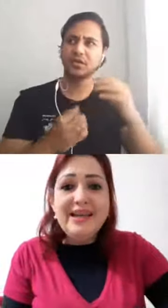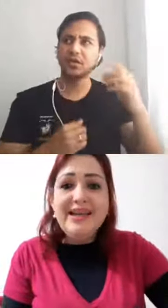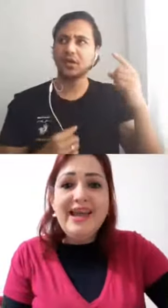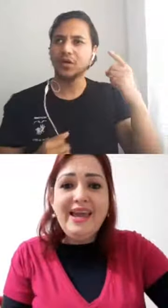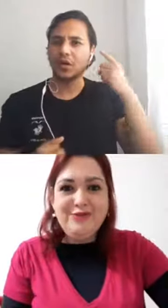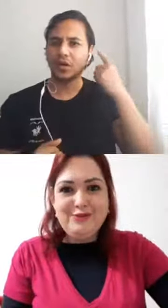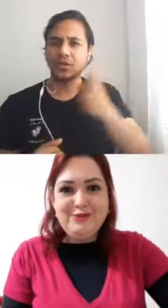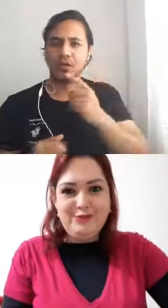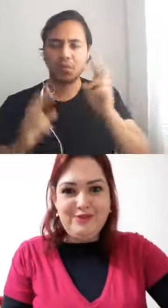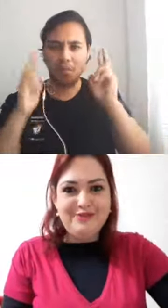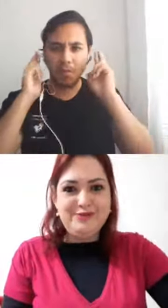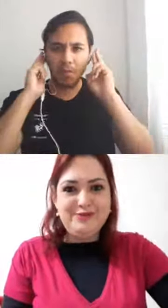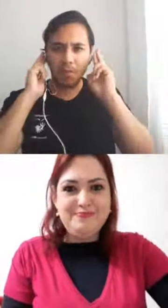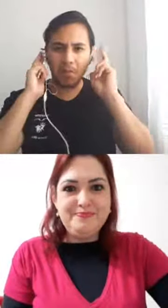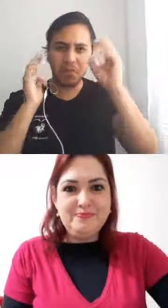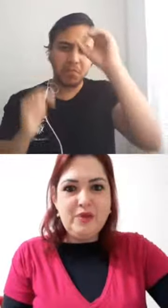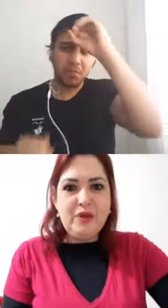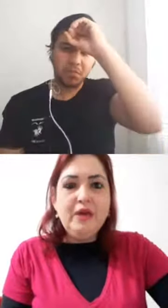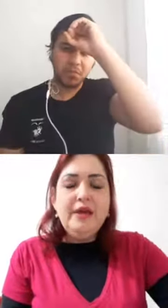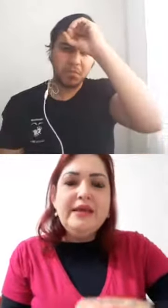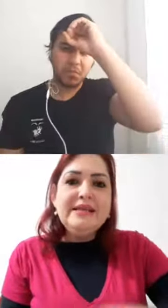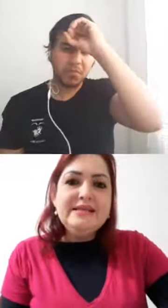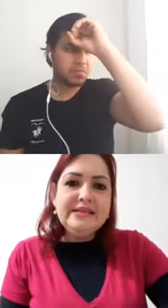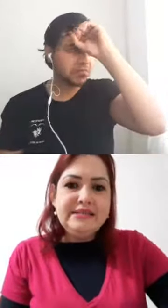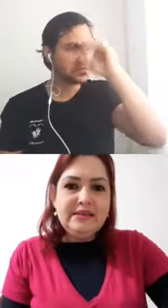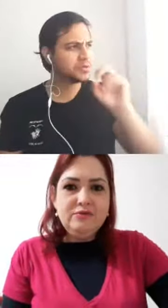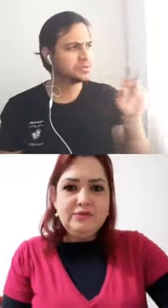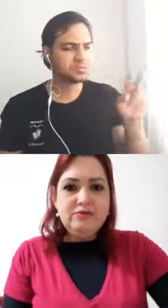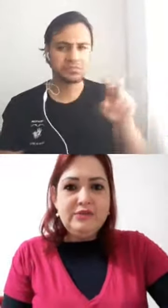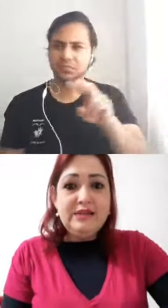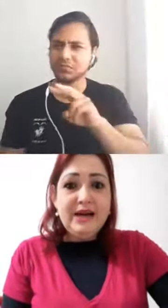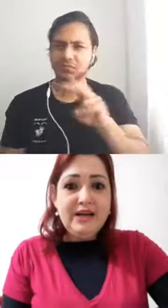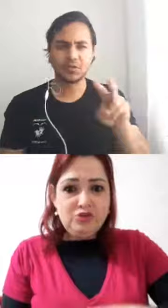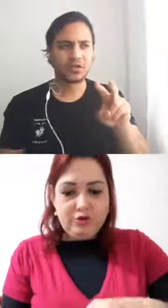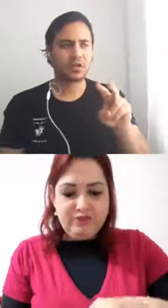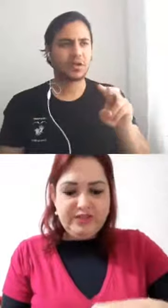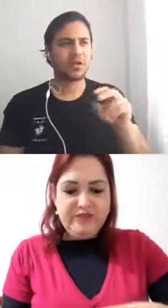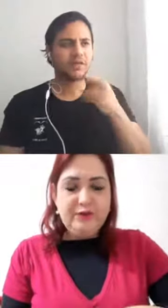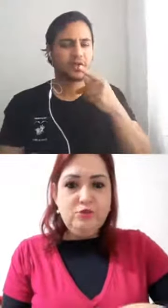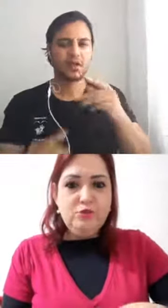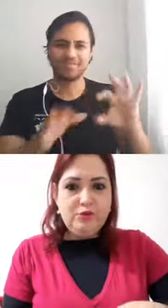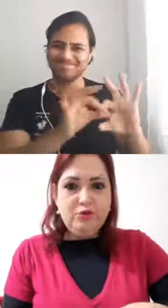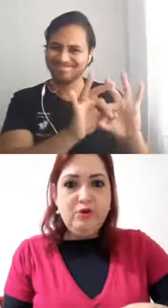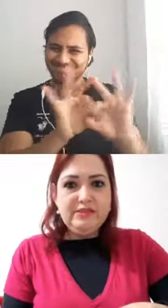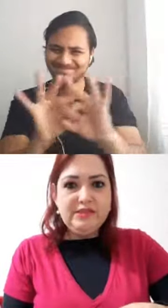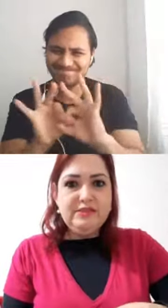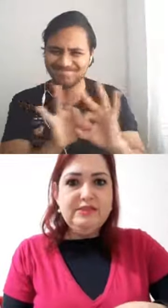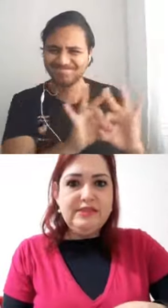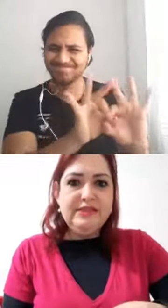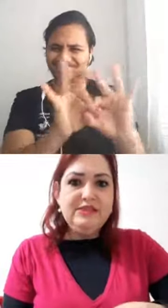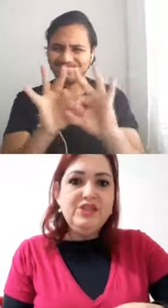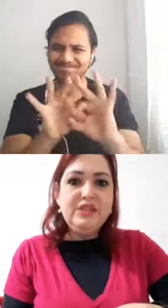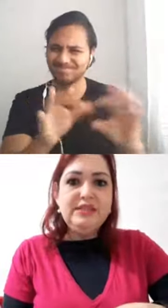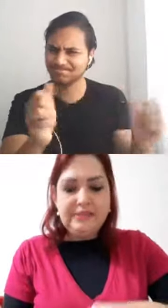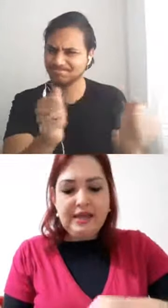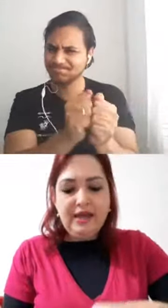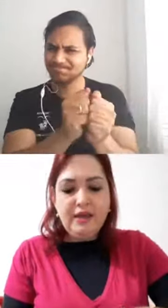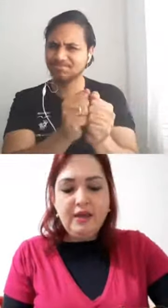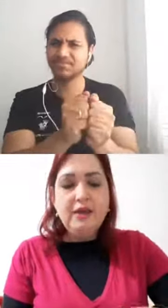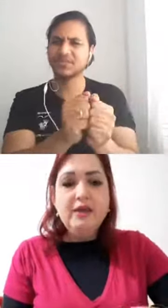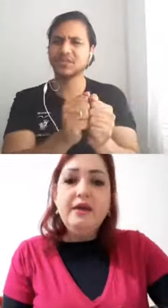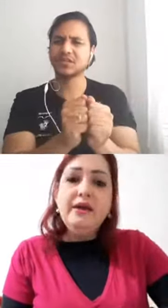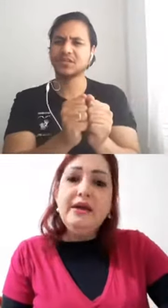crescem alheio a tudo isso. E essa questão da unidade, igual você falou, igual você diz,